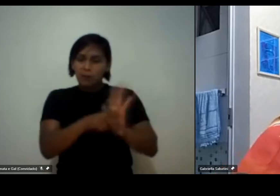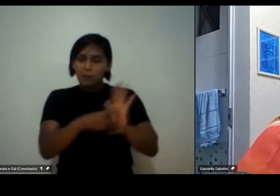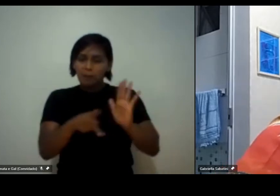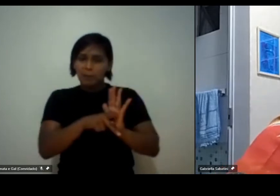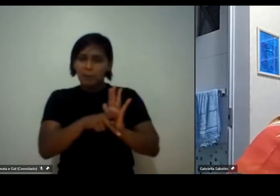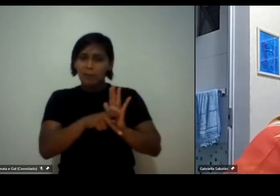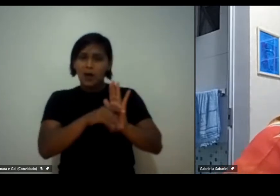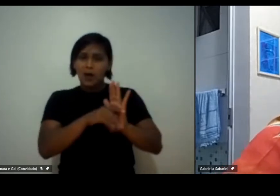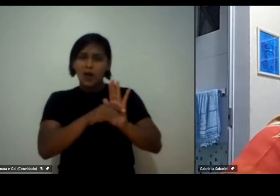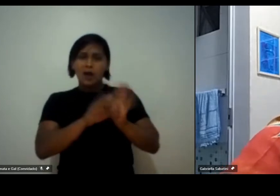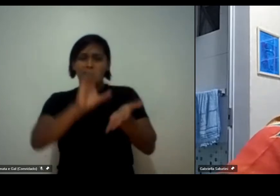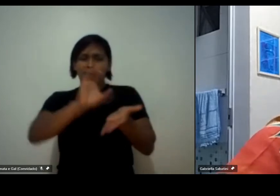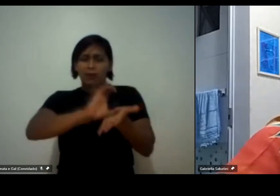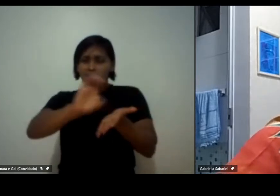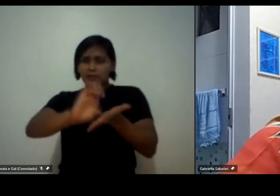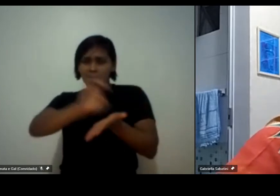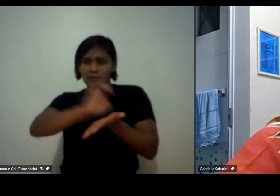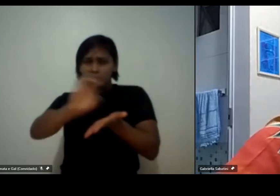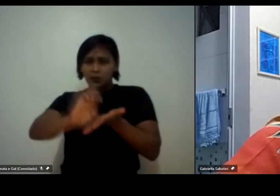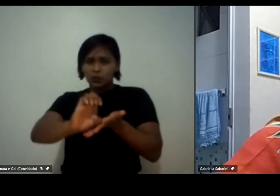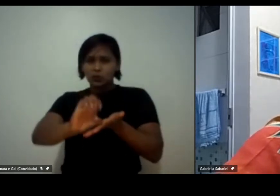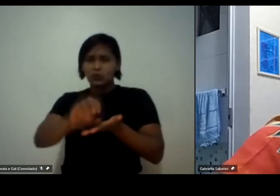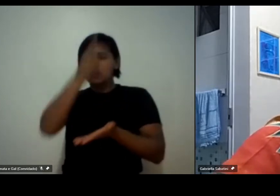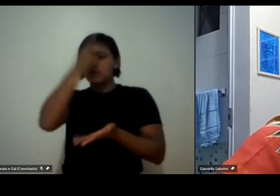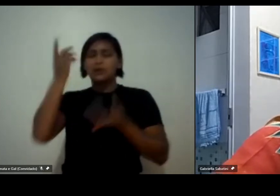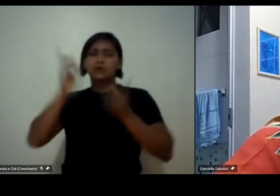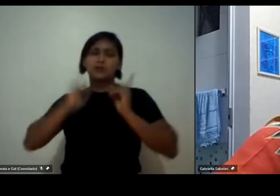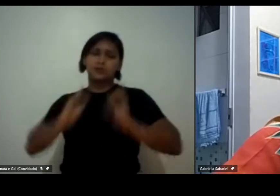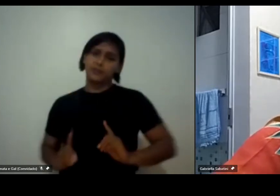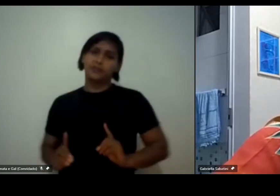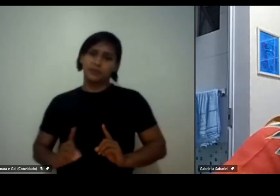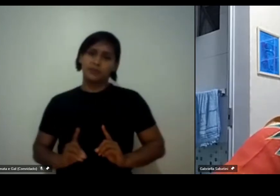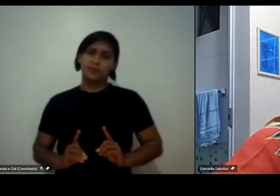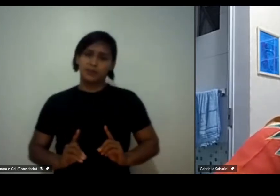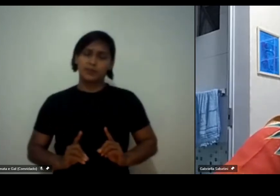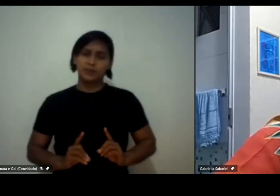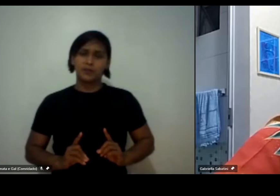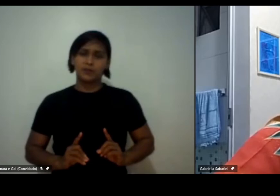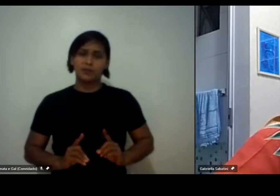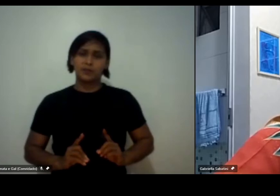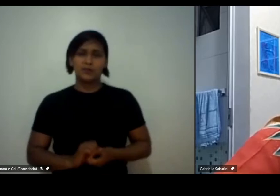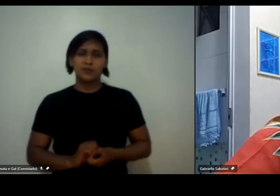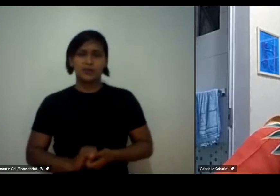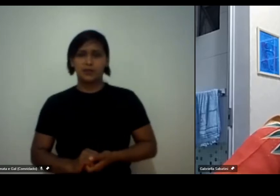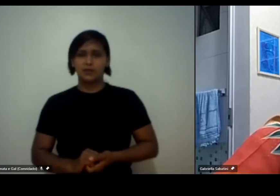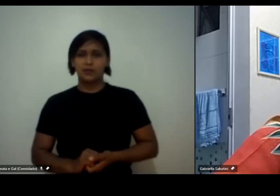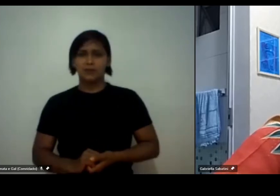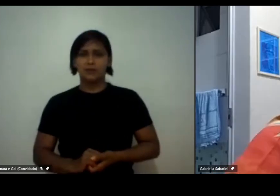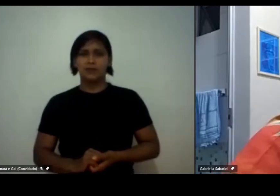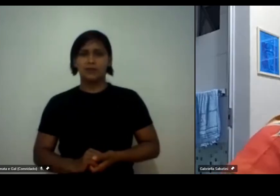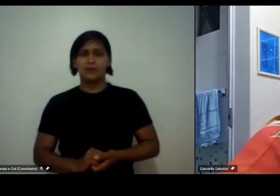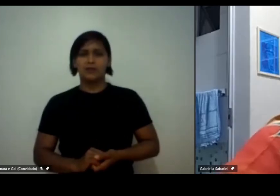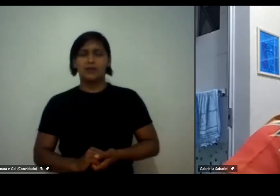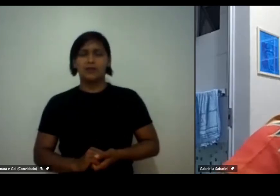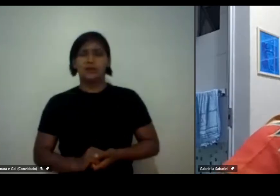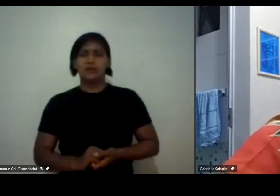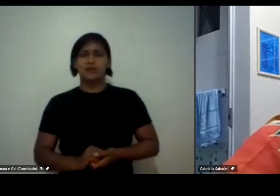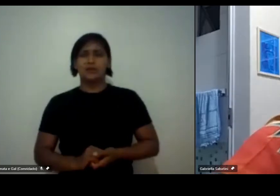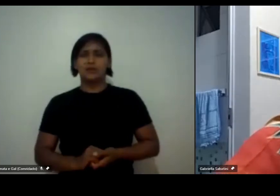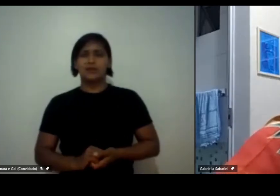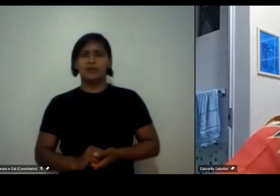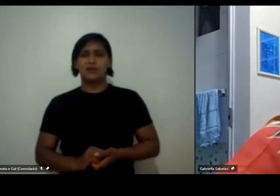pessoa capaz legalmente pessoa com deficiência é proteger essas